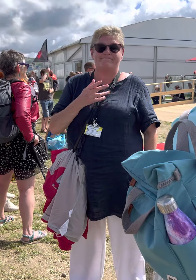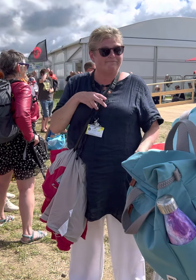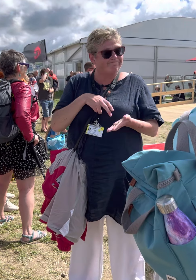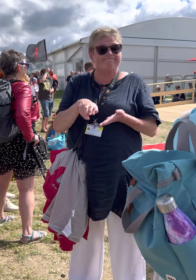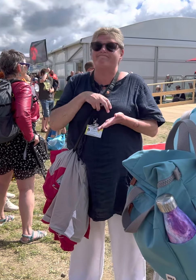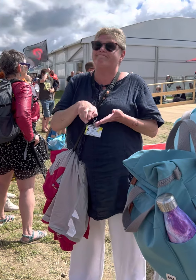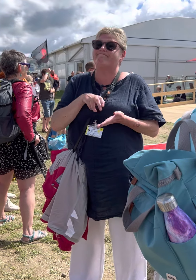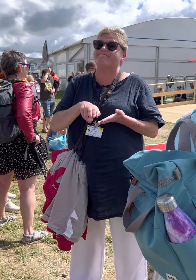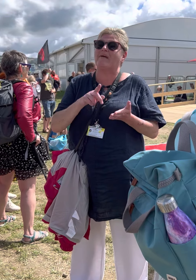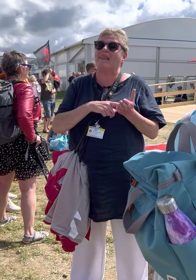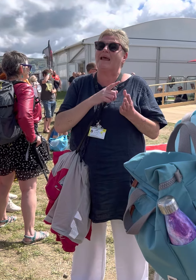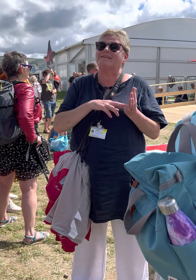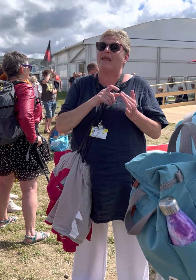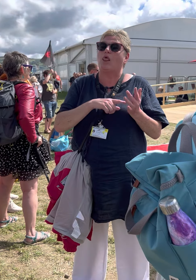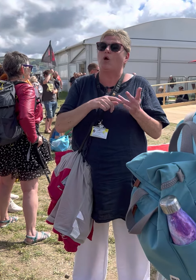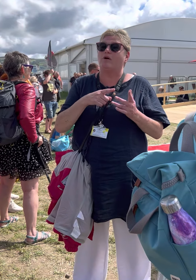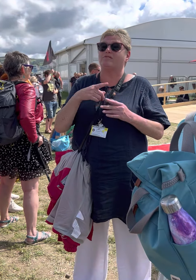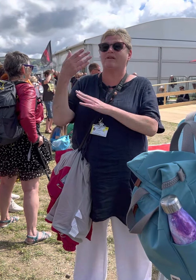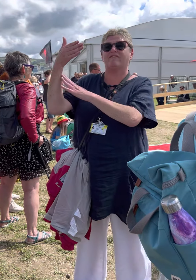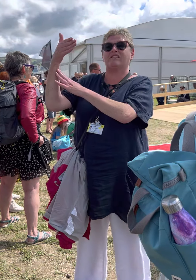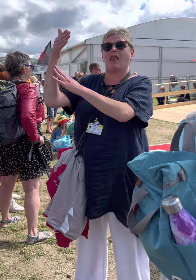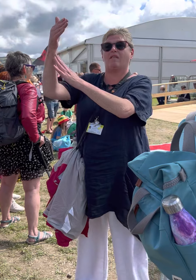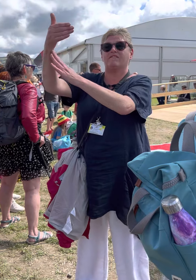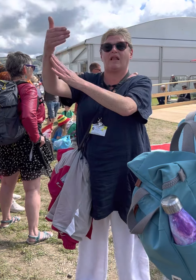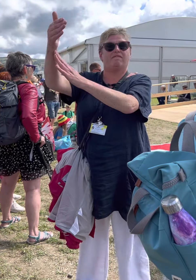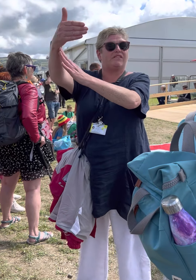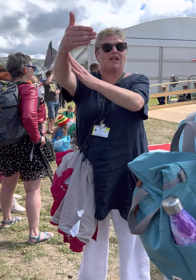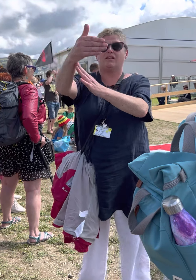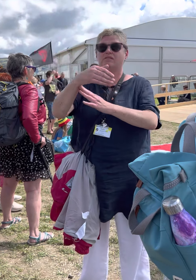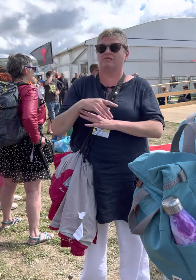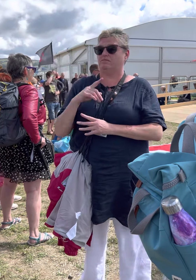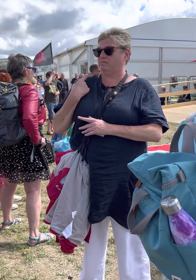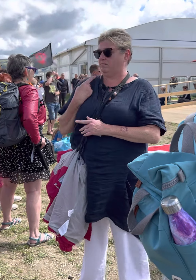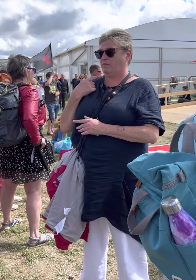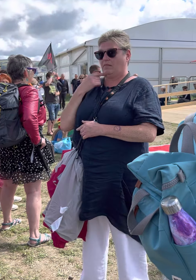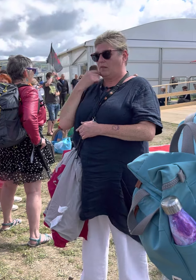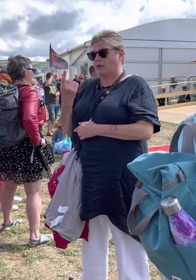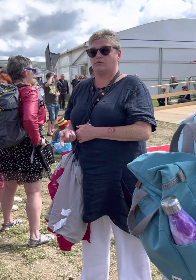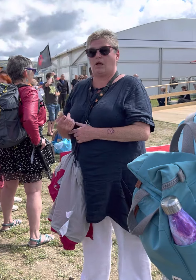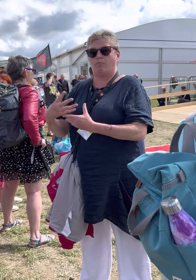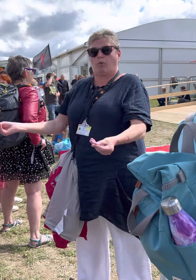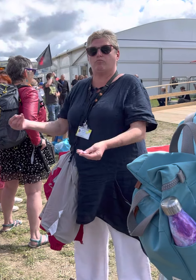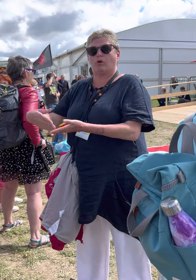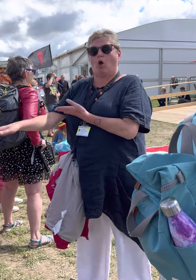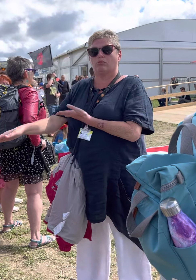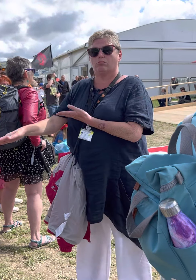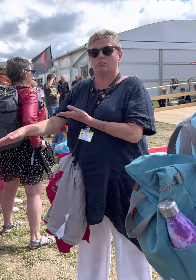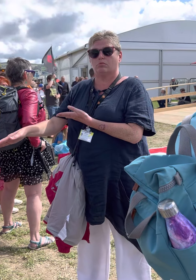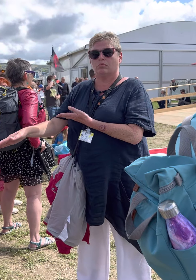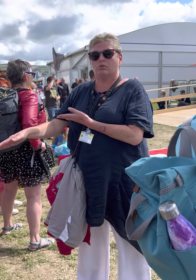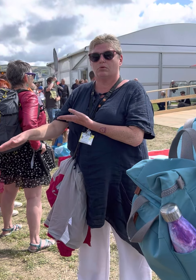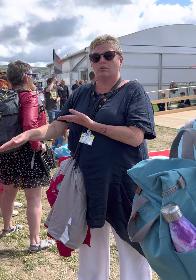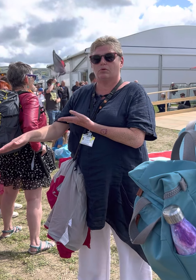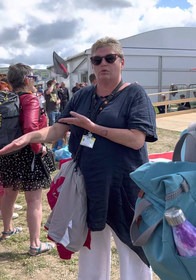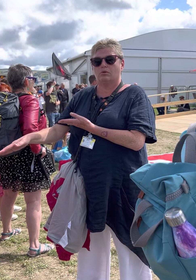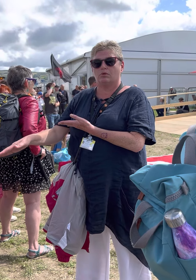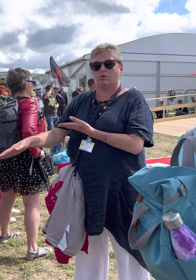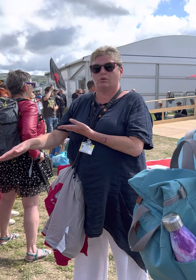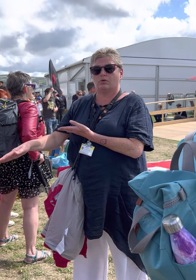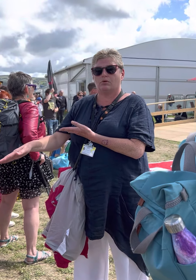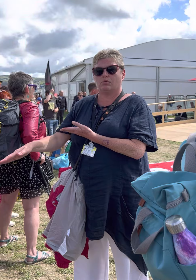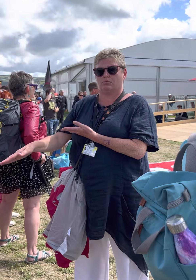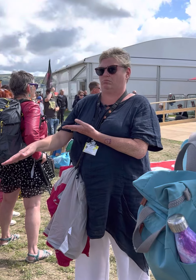trwy Llandeilo, dwi'n gweld arwydd ar werth yn mynd i fyny un diwrnod. Mae wedi mynd erbyn y diwrnod ar ôl ni.